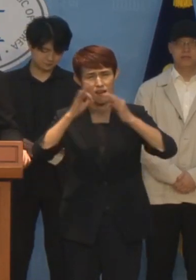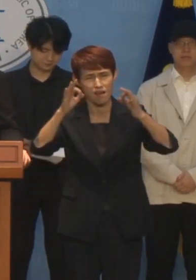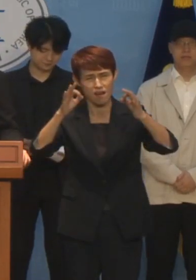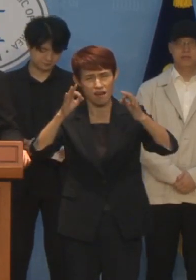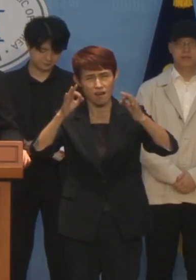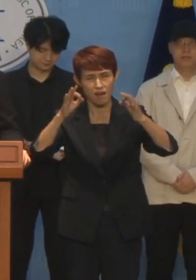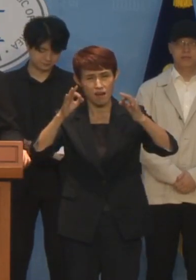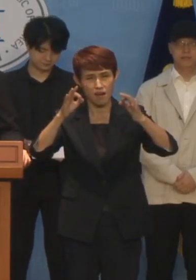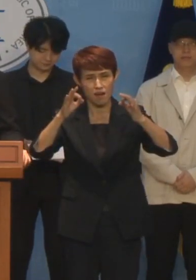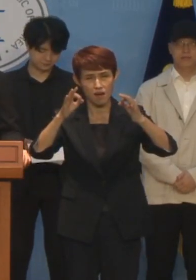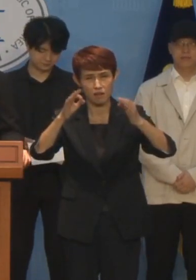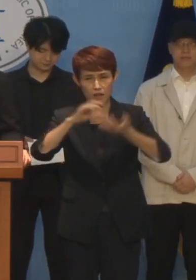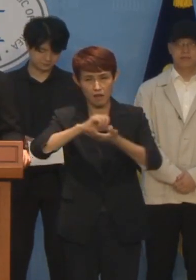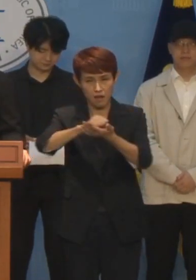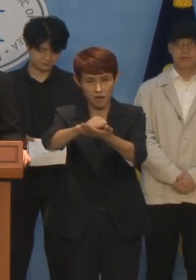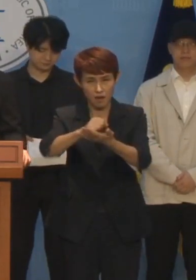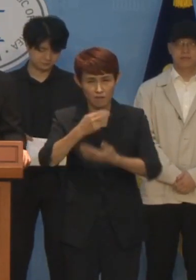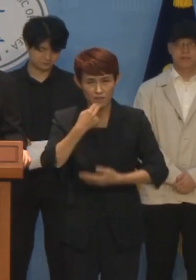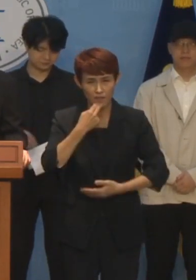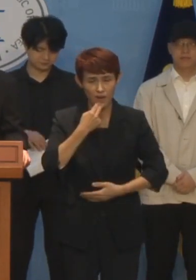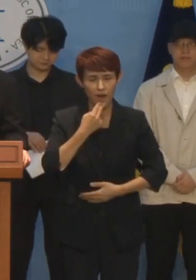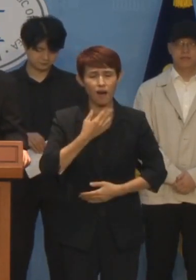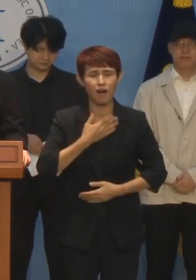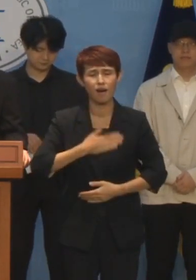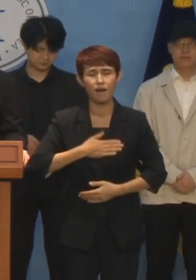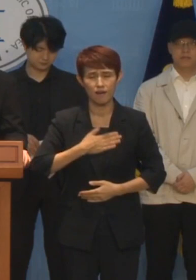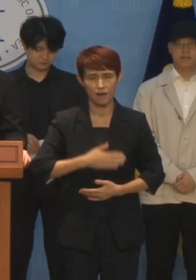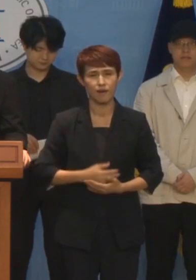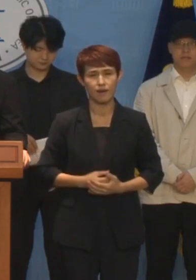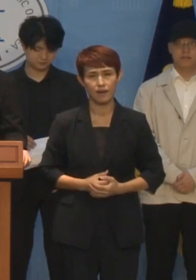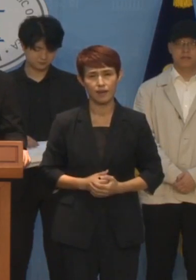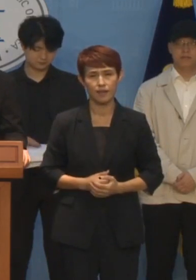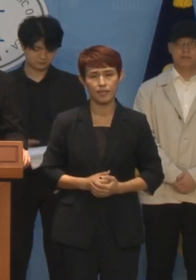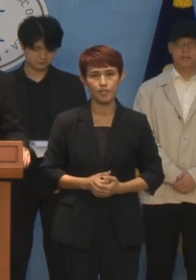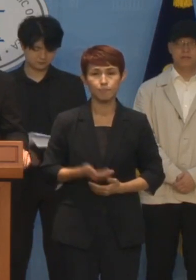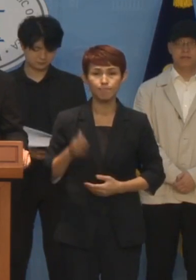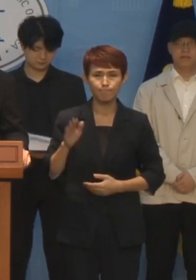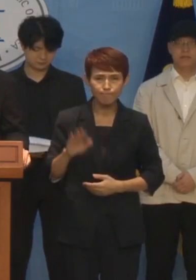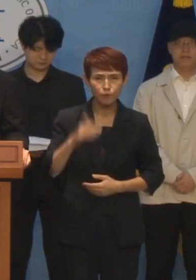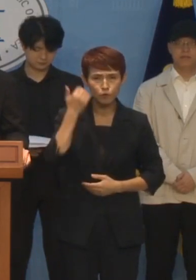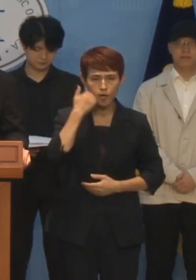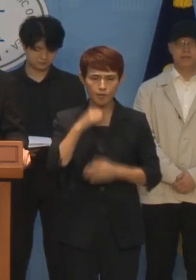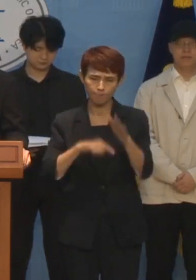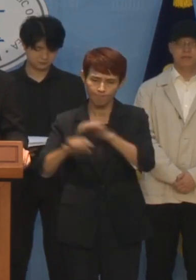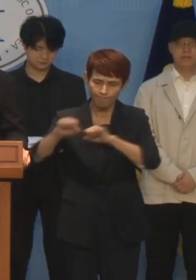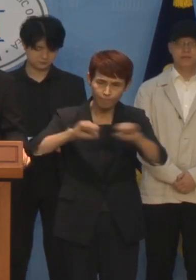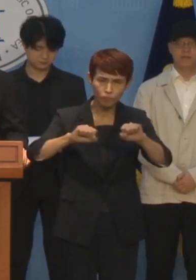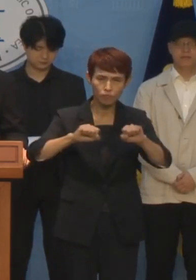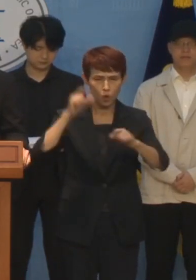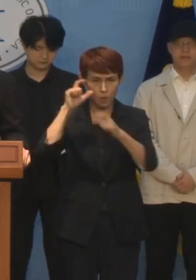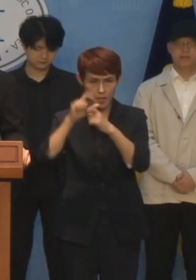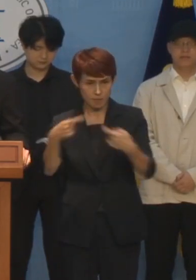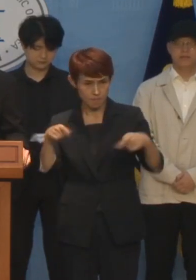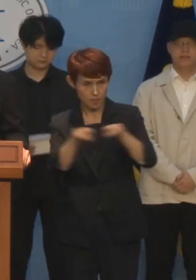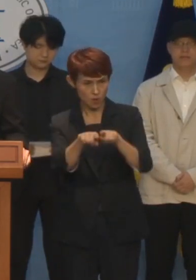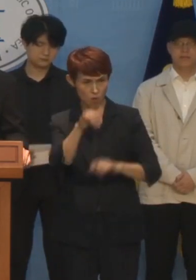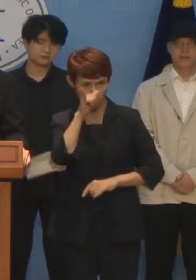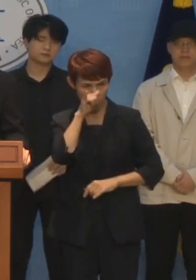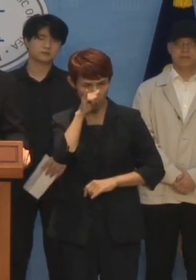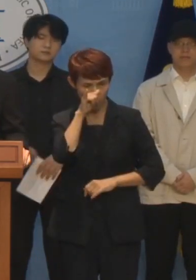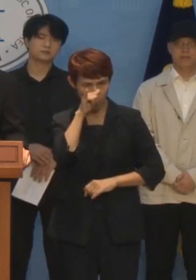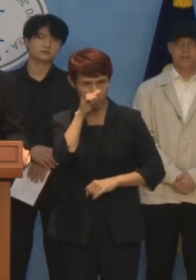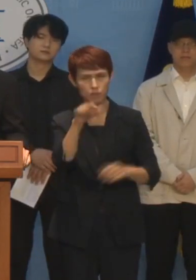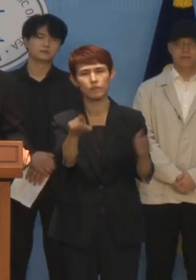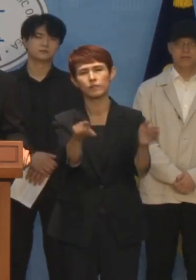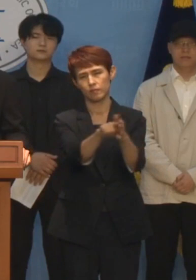쉽게 받아들여지지 않을 것이라는 점은 저도 잘 알고 있습니다. 다만 누군가는 나와 같은 고민을 함께 공유하고 있으리란